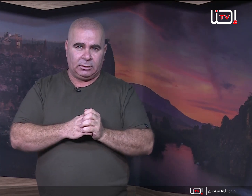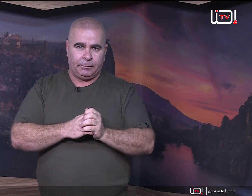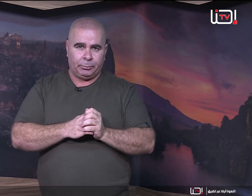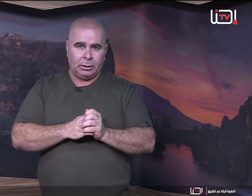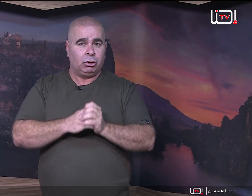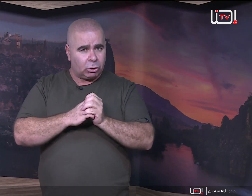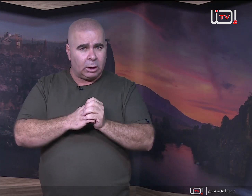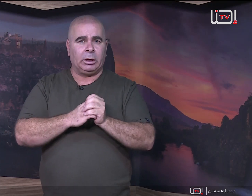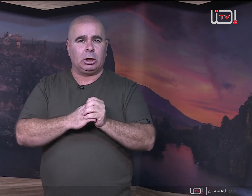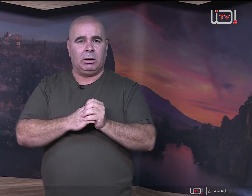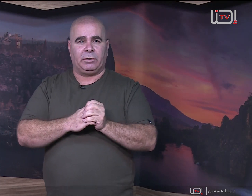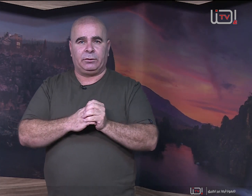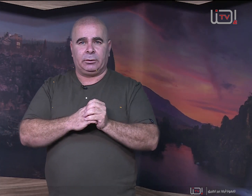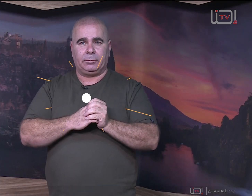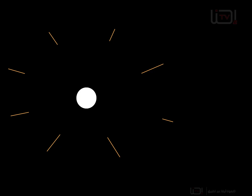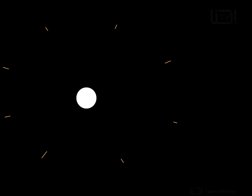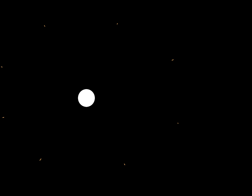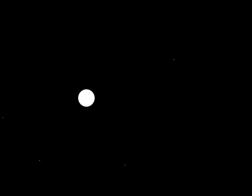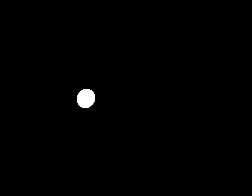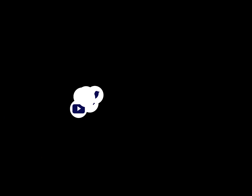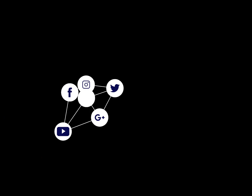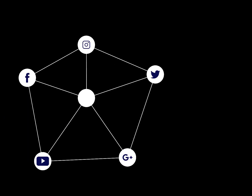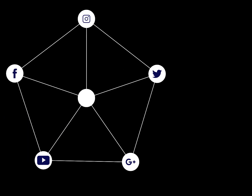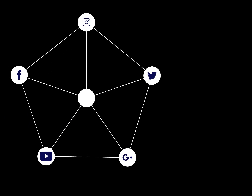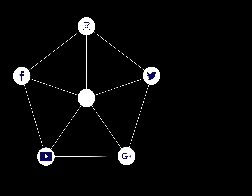الغلط شكرا ويعطيكم الف عافيه